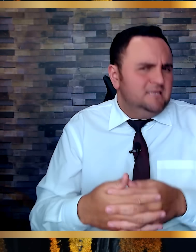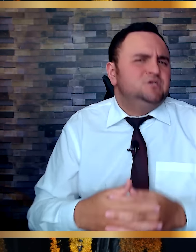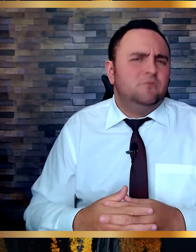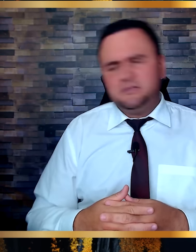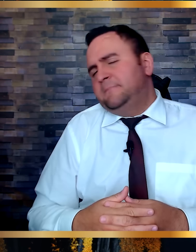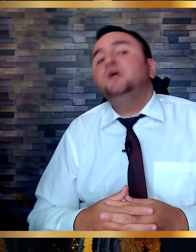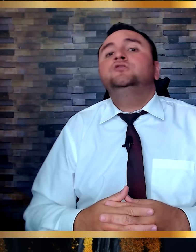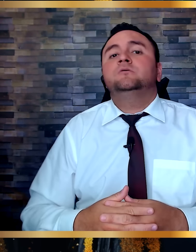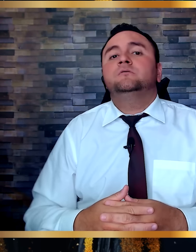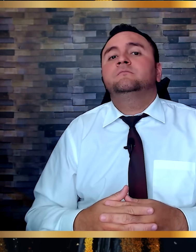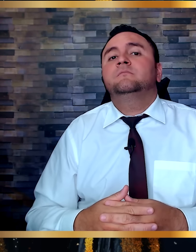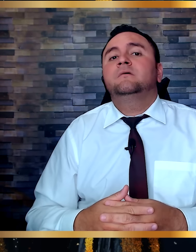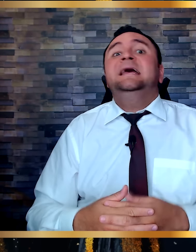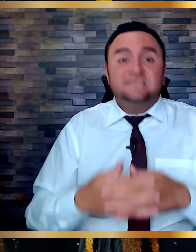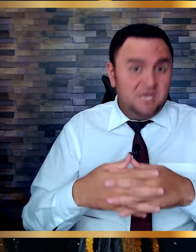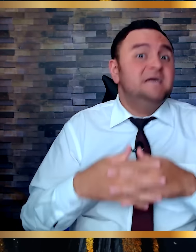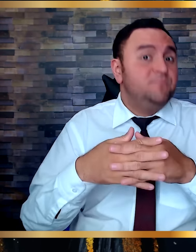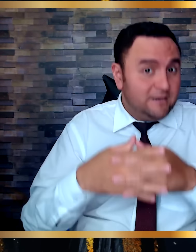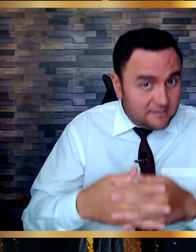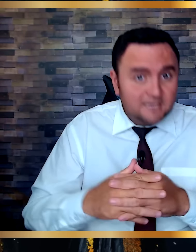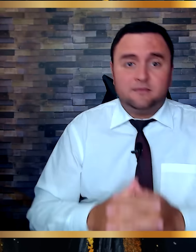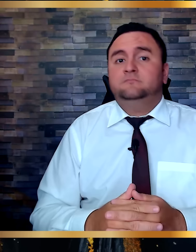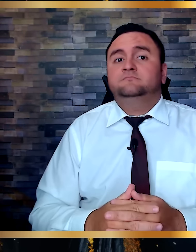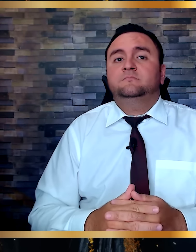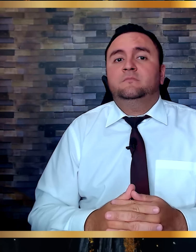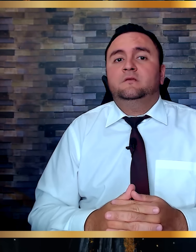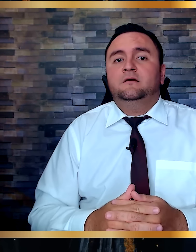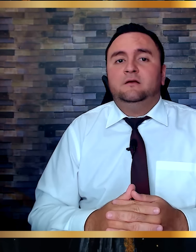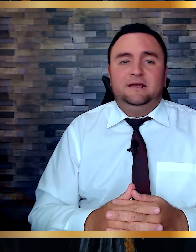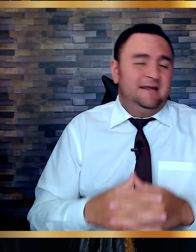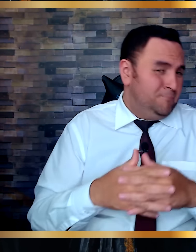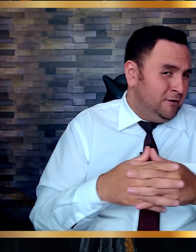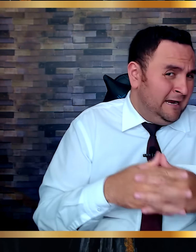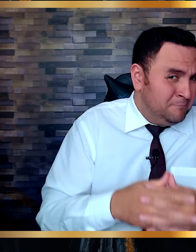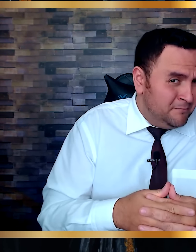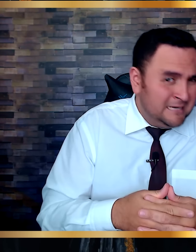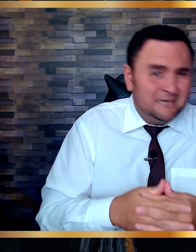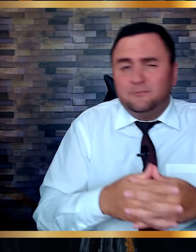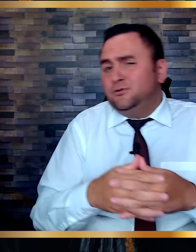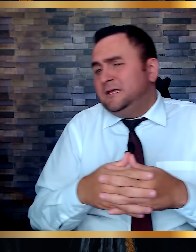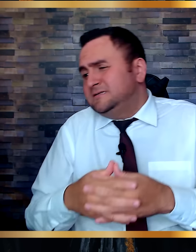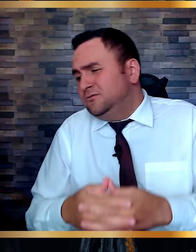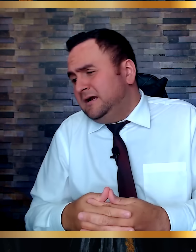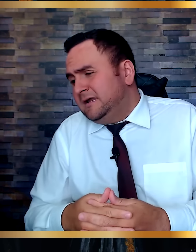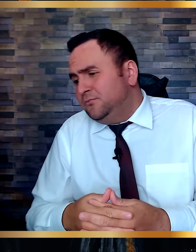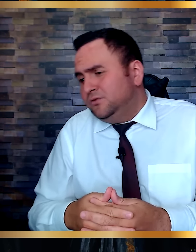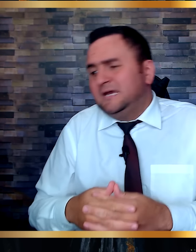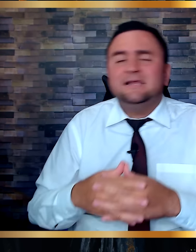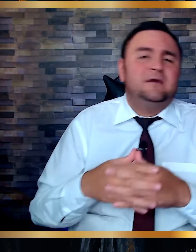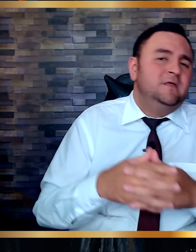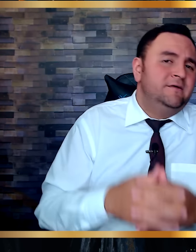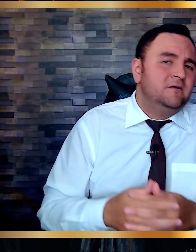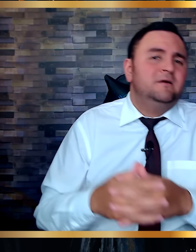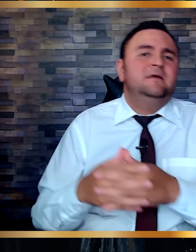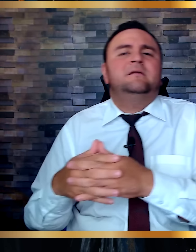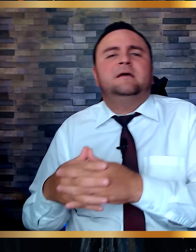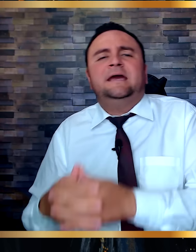decía: Cristo viene pronto. Sí, es verdad, en la época de la Primera Guerra Mundial, Segunda Guerra Mundial, que